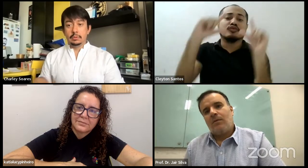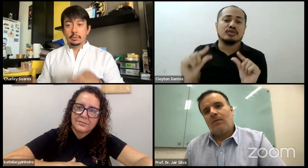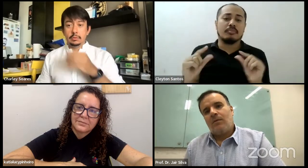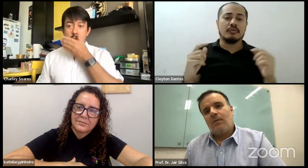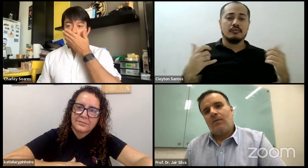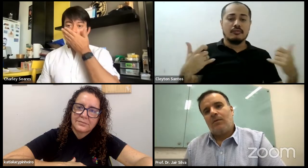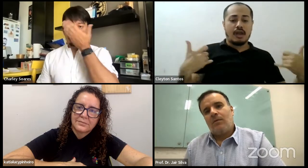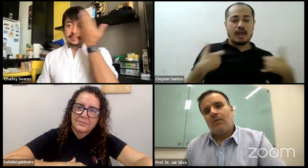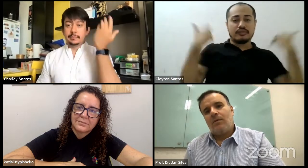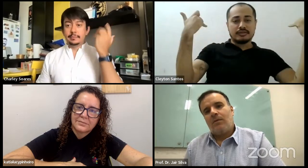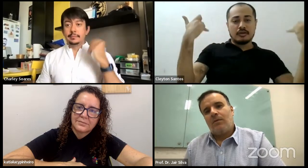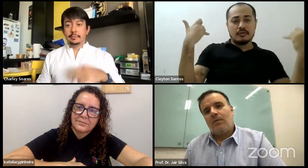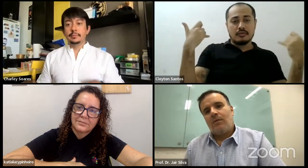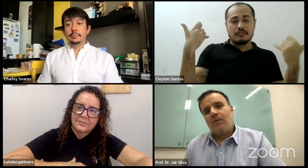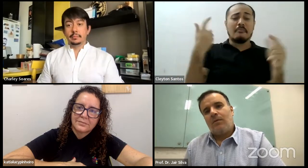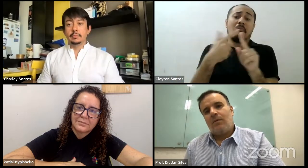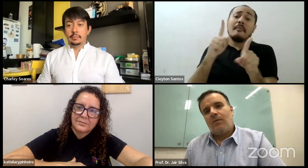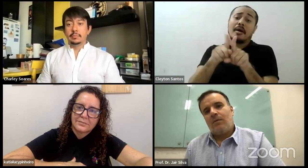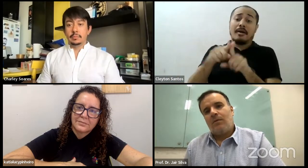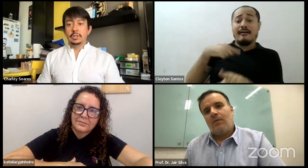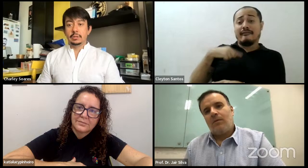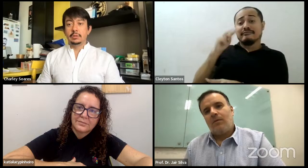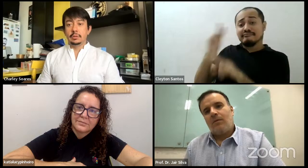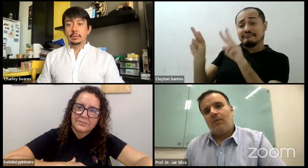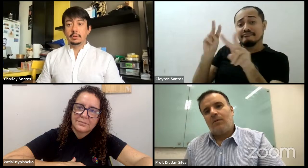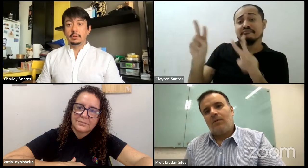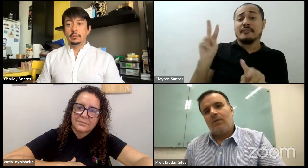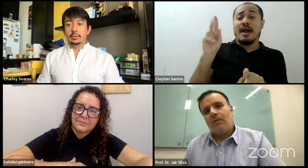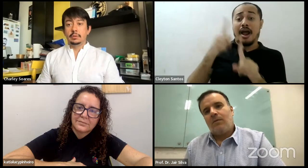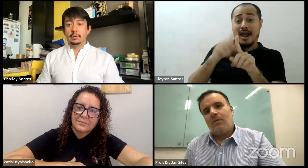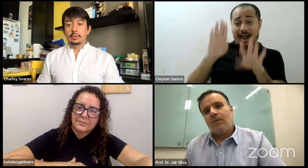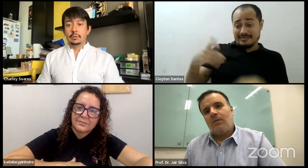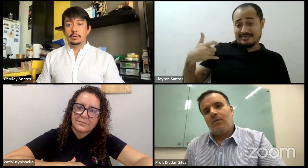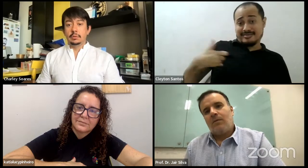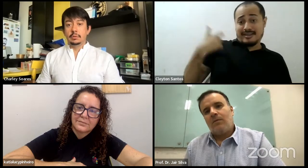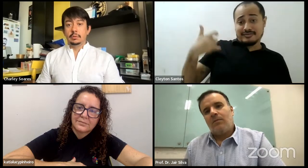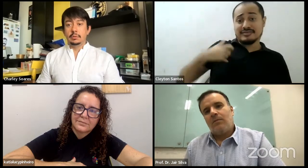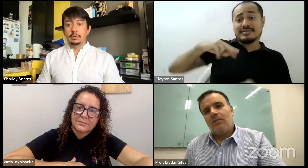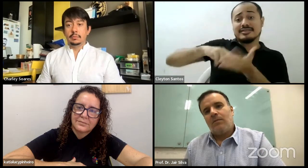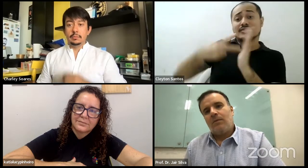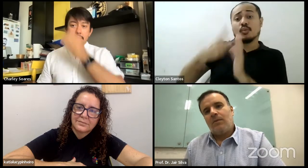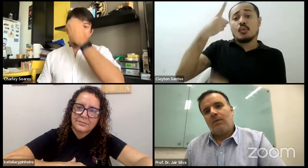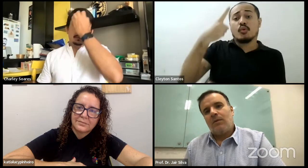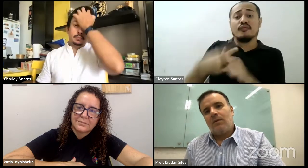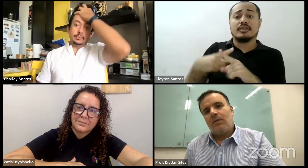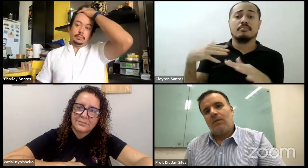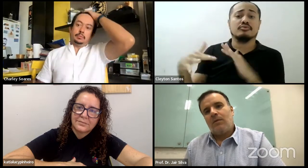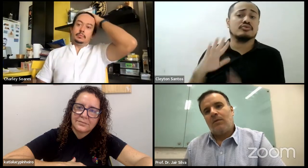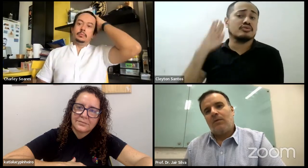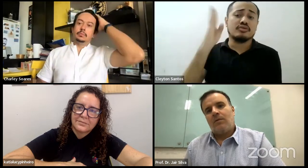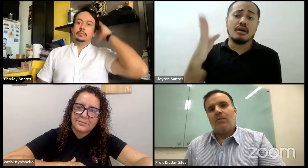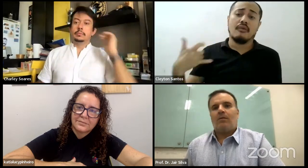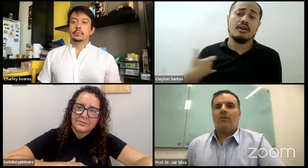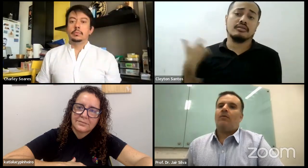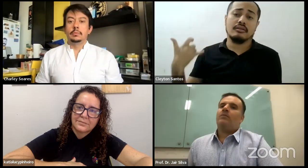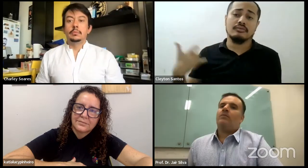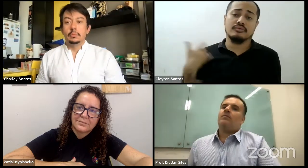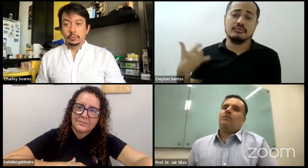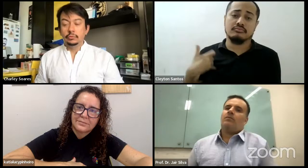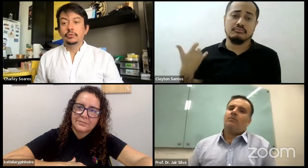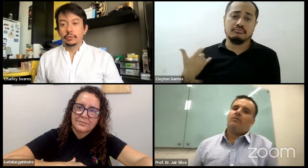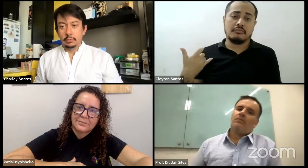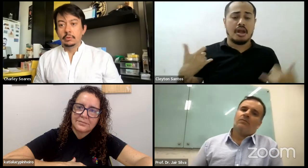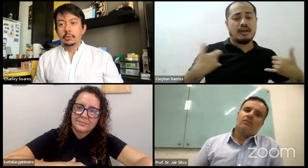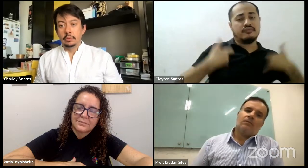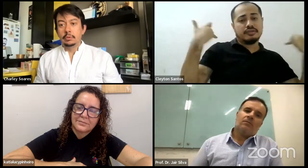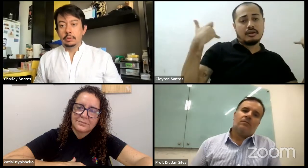E na Libras, há essa diminuição. Eu trouxe mesmo porque a configuração